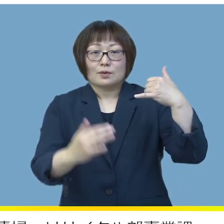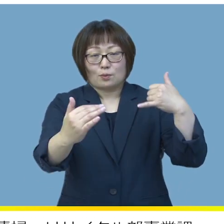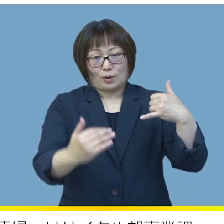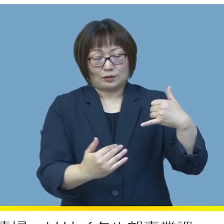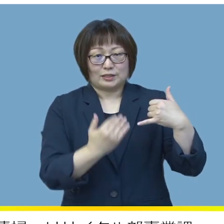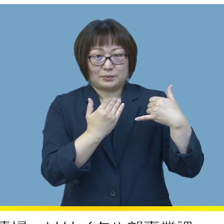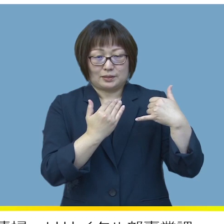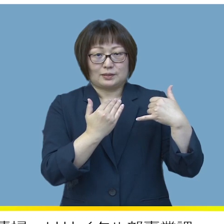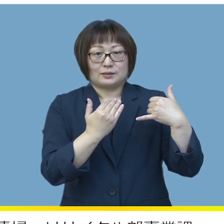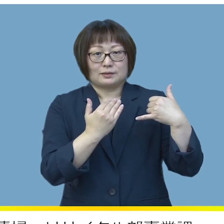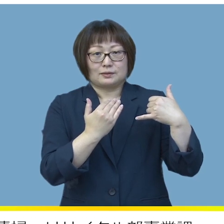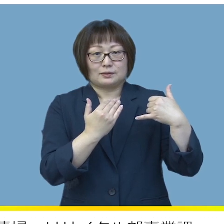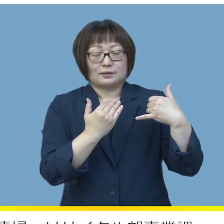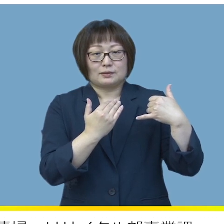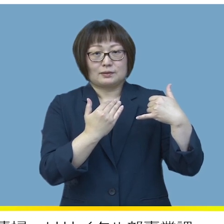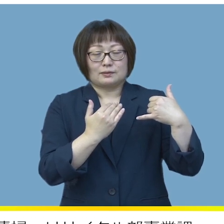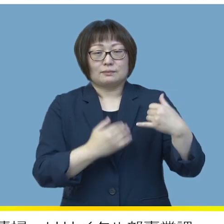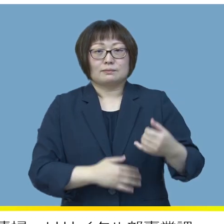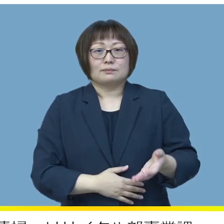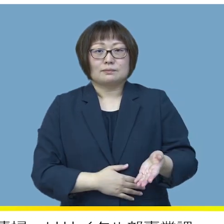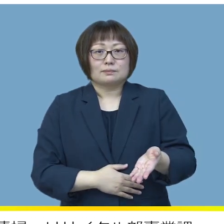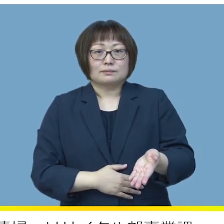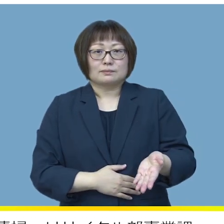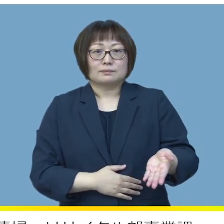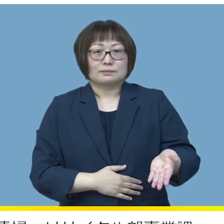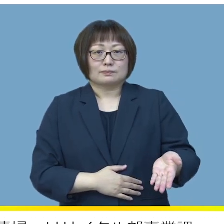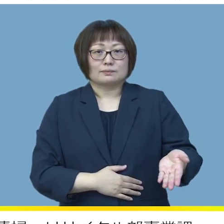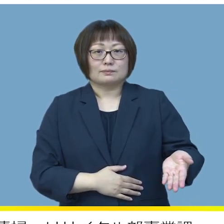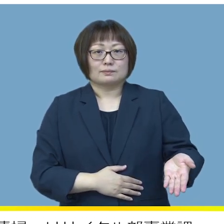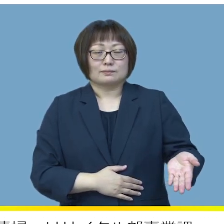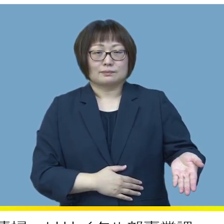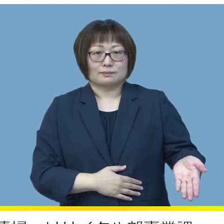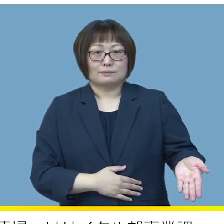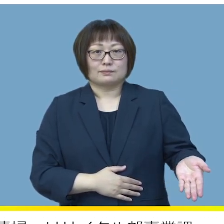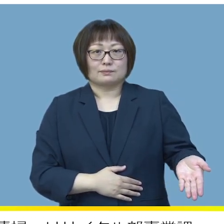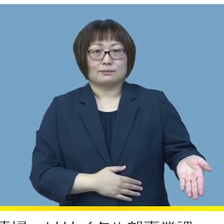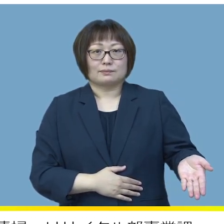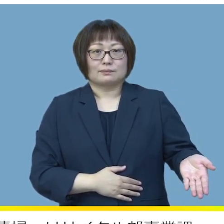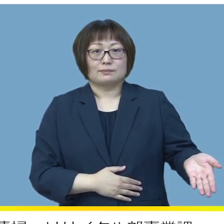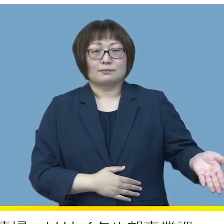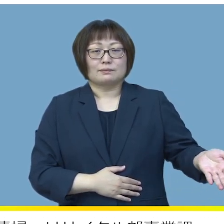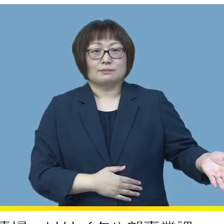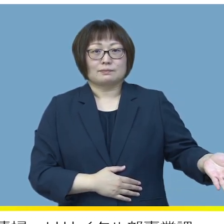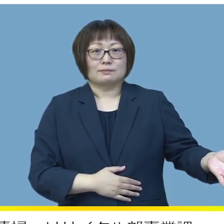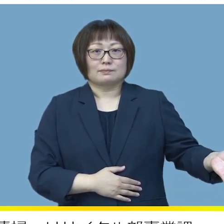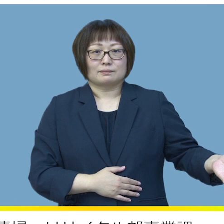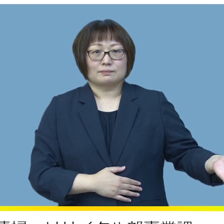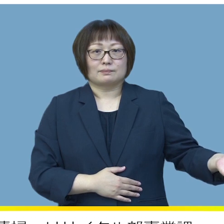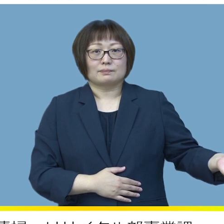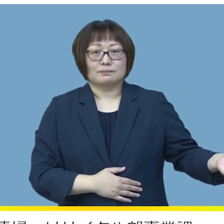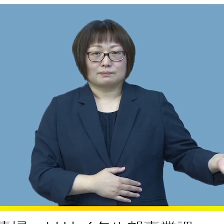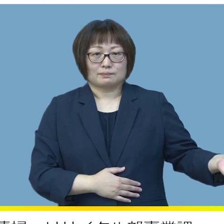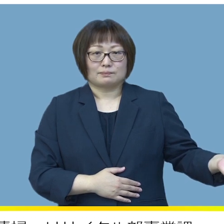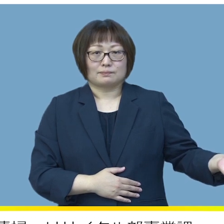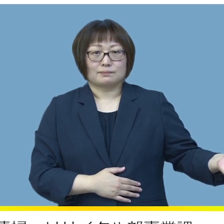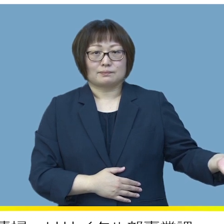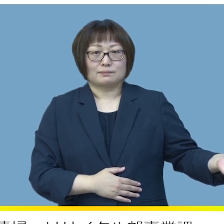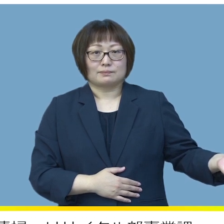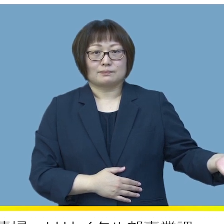ファクシミリ63レーヨン334一番